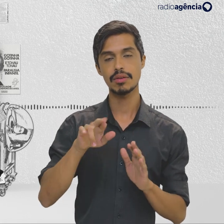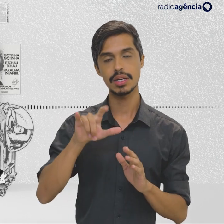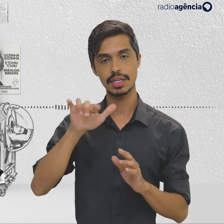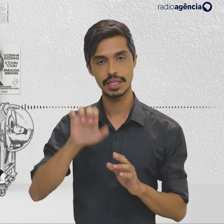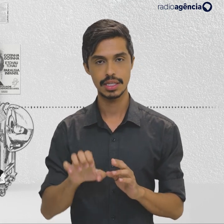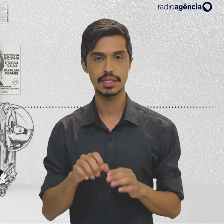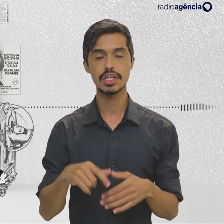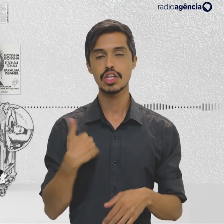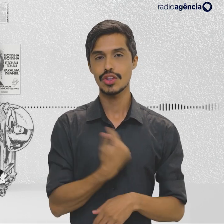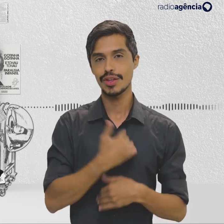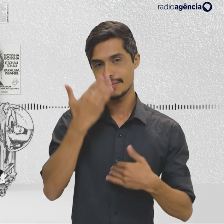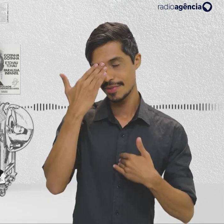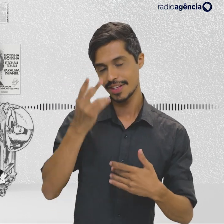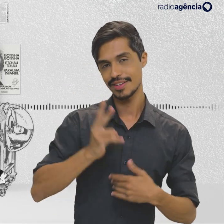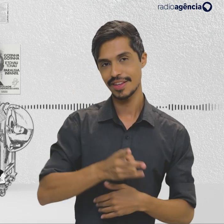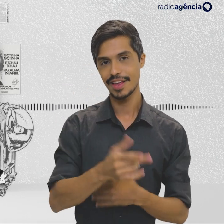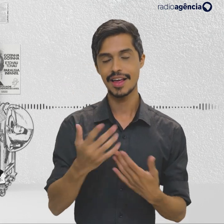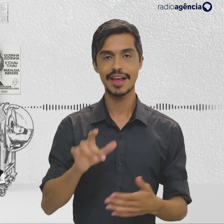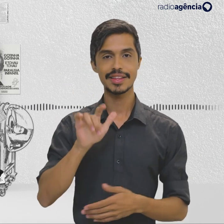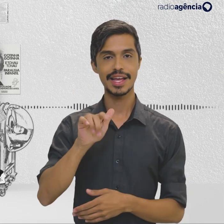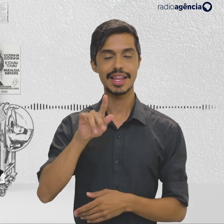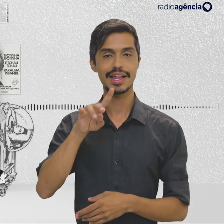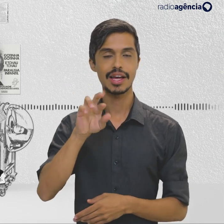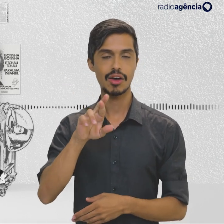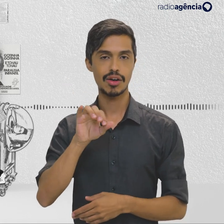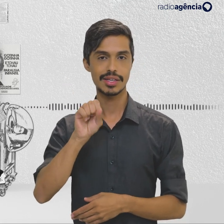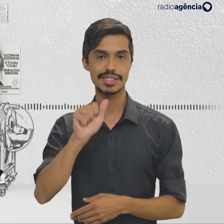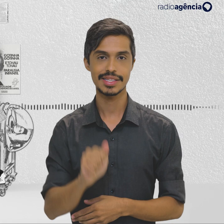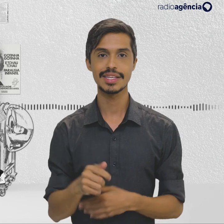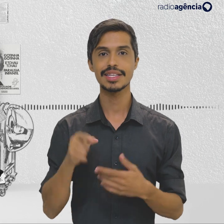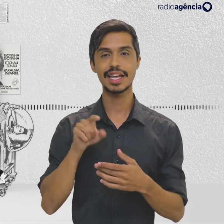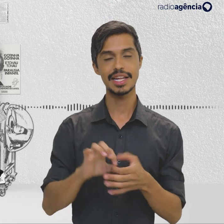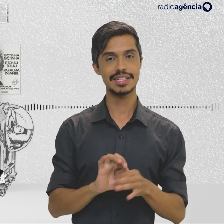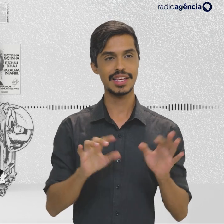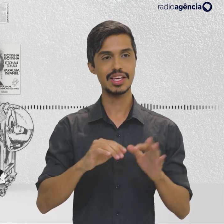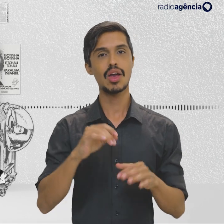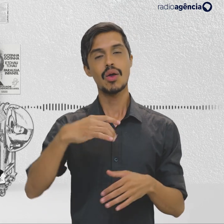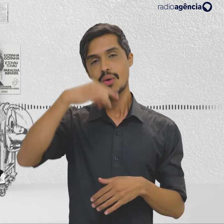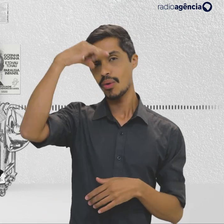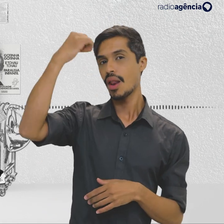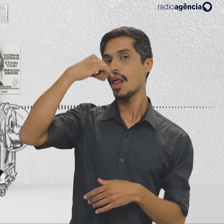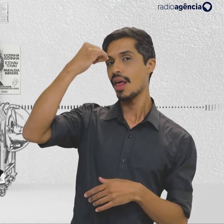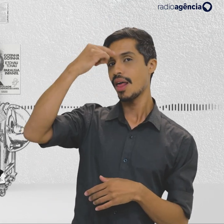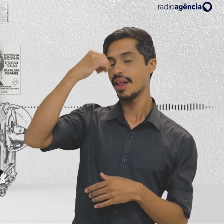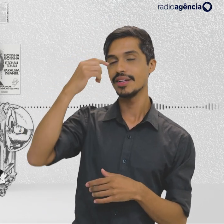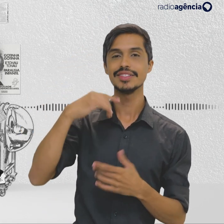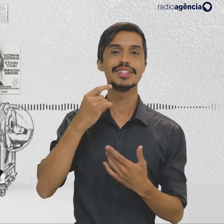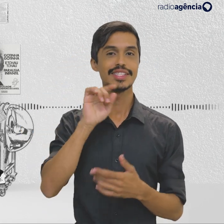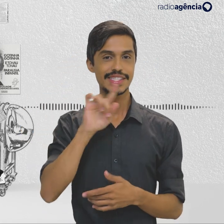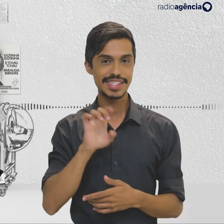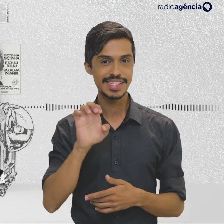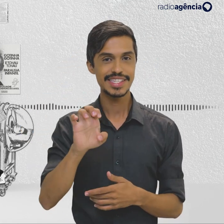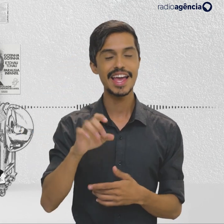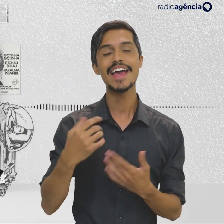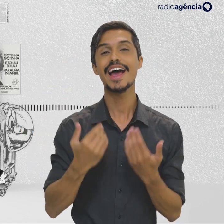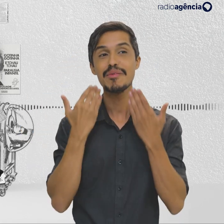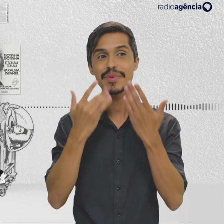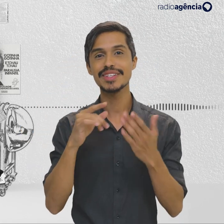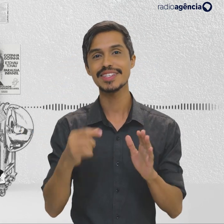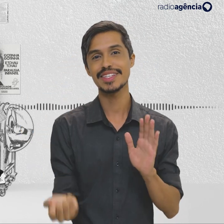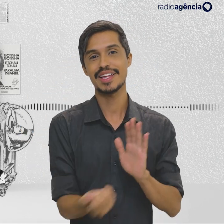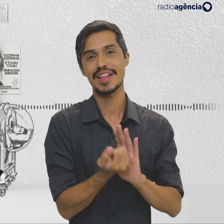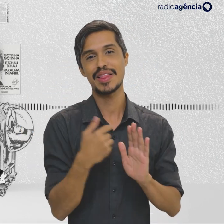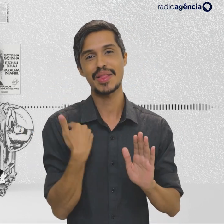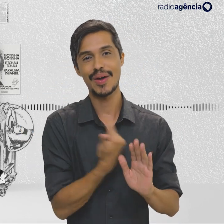Ramos e o nosso Obrigado de sempre ao Darlan Rosa por deixar o Zé Gotinha aparecer na identidade visual